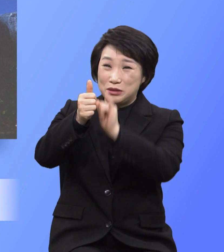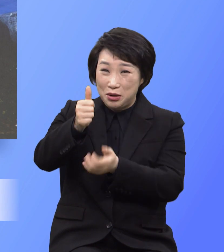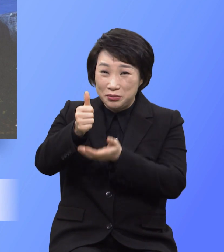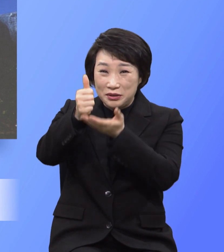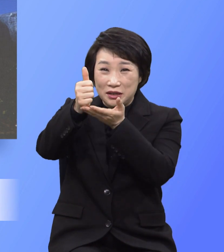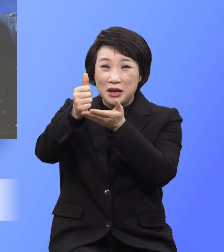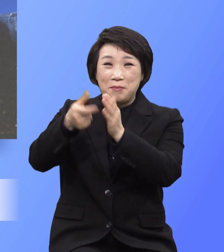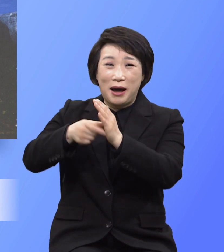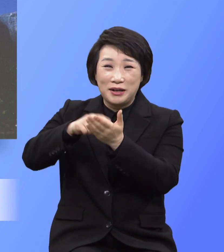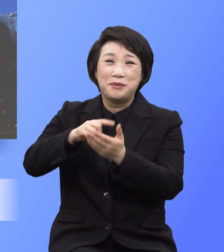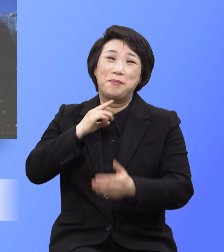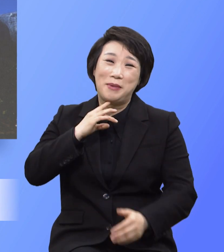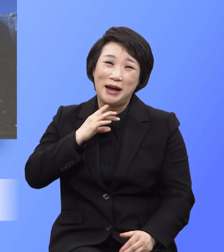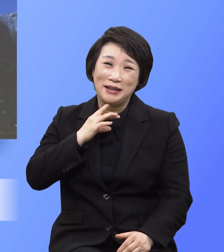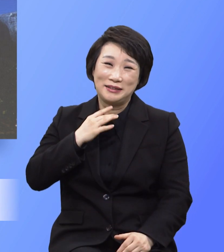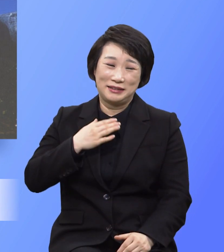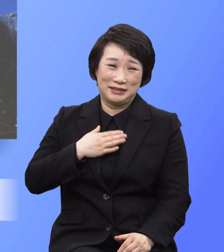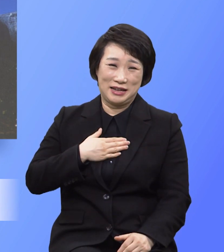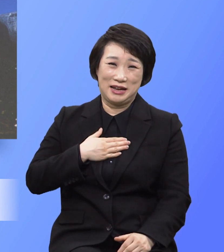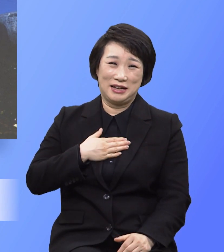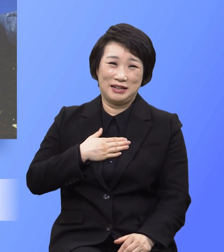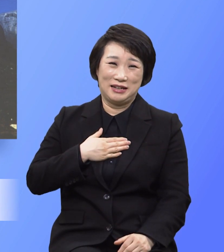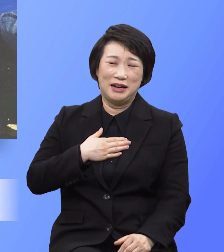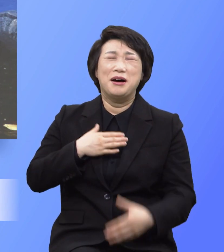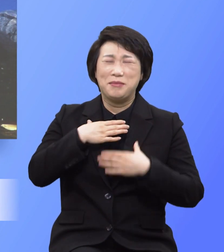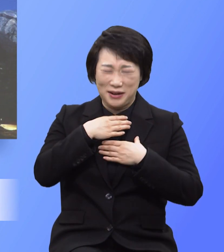섬길 만큼만, 그저